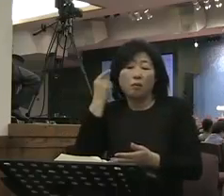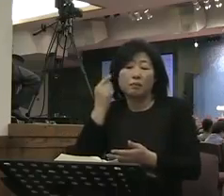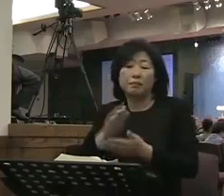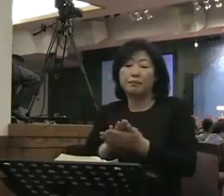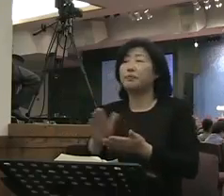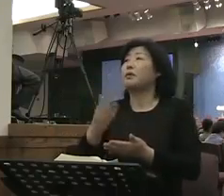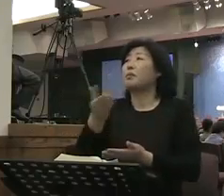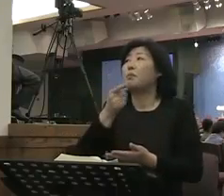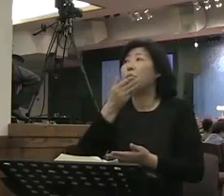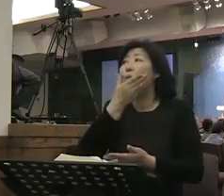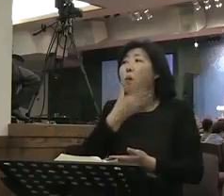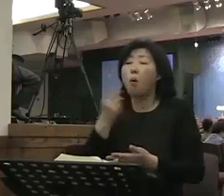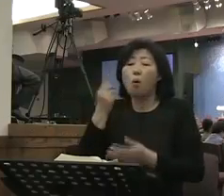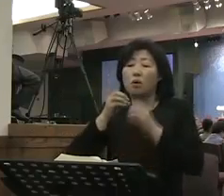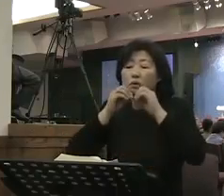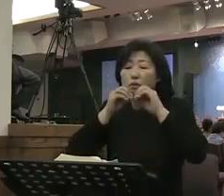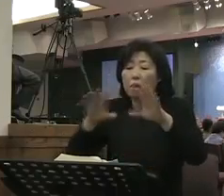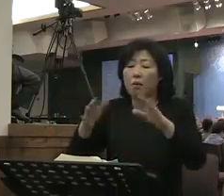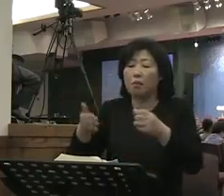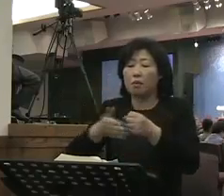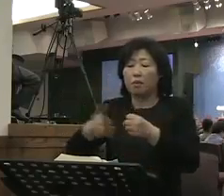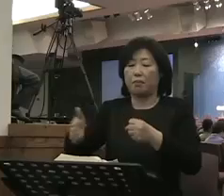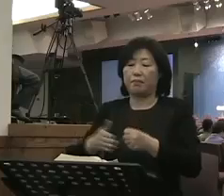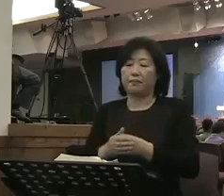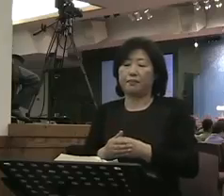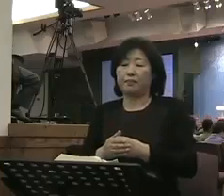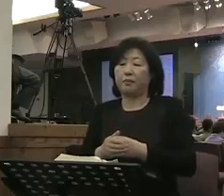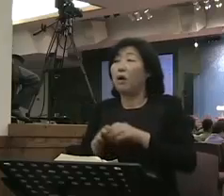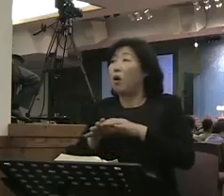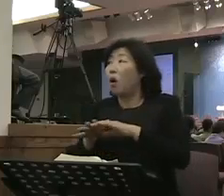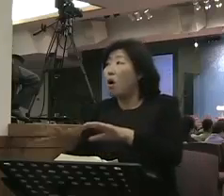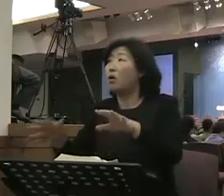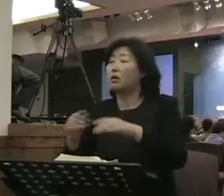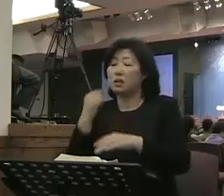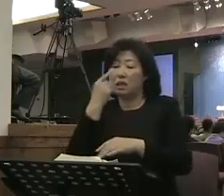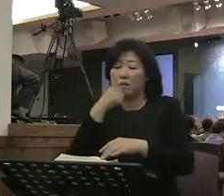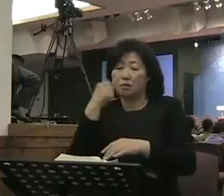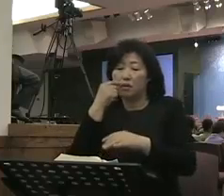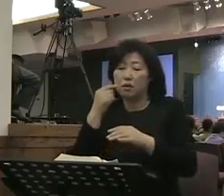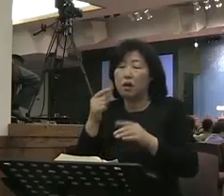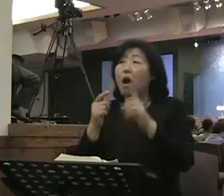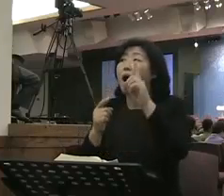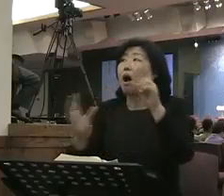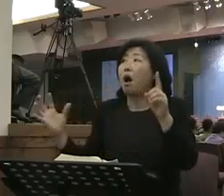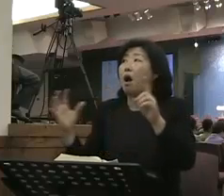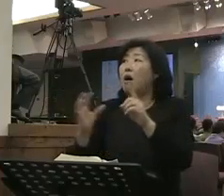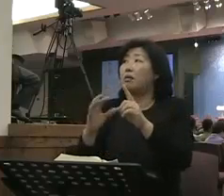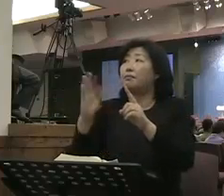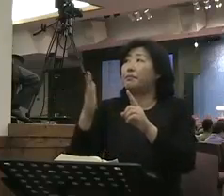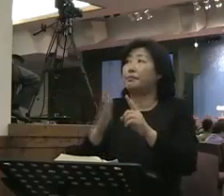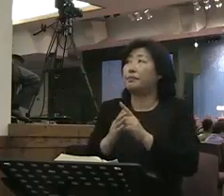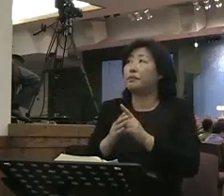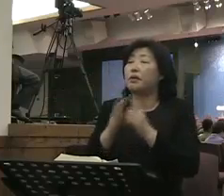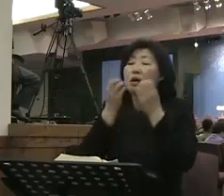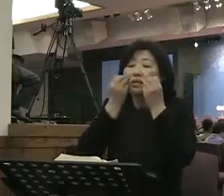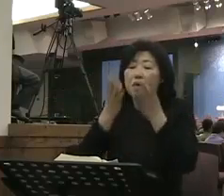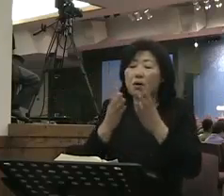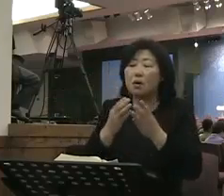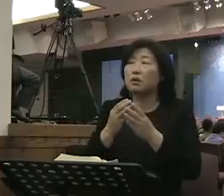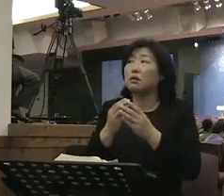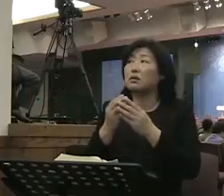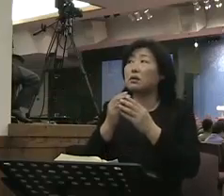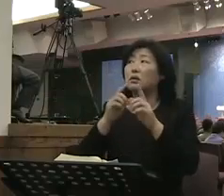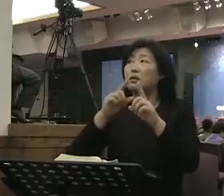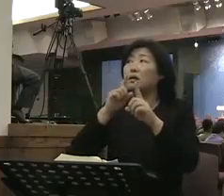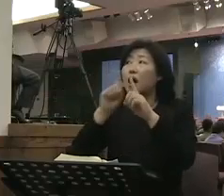이 복음을 전파함으로 말미암아 흩어졌던 입술이 하나가 됩니다. 새로운 언어가